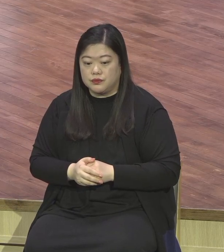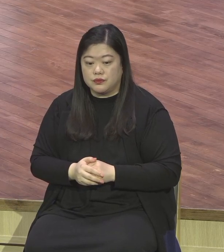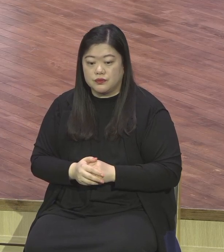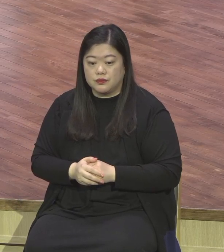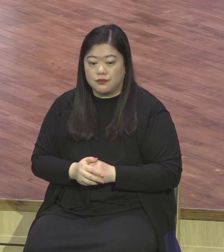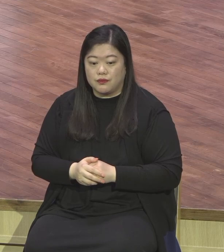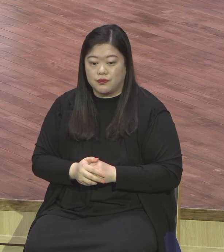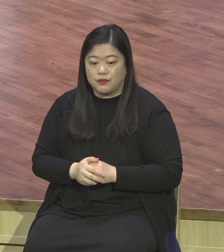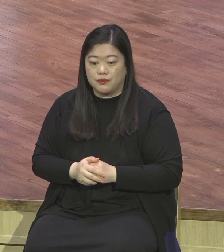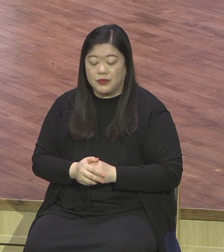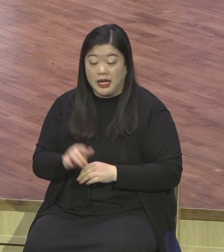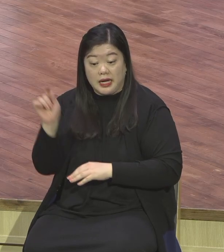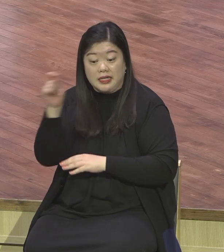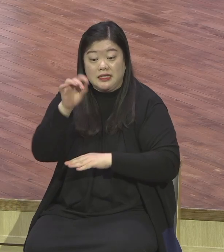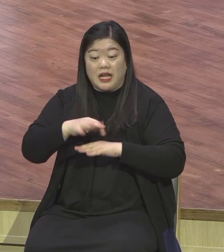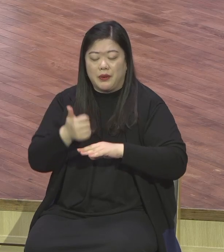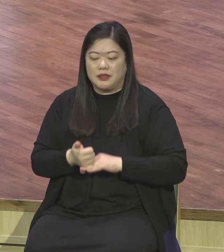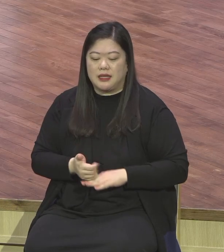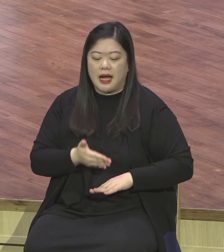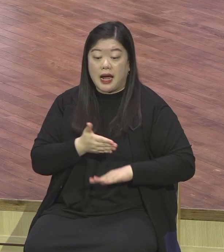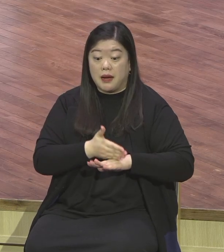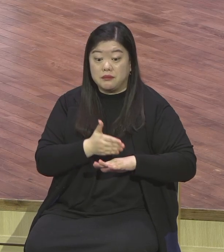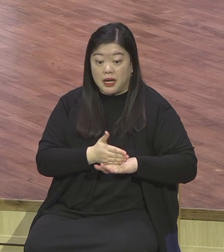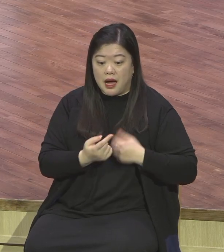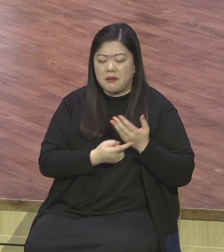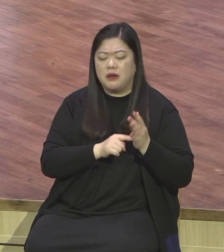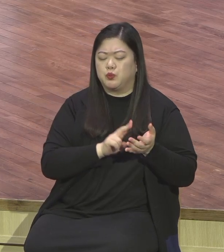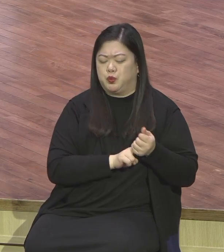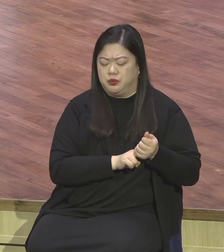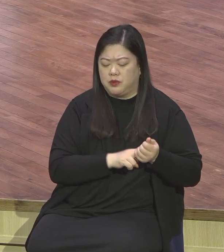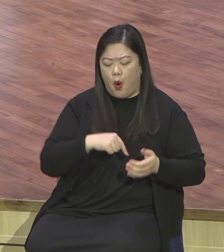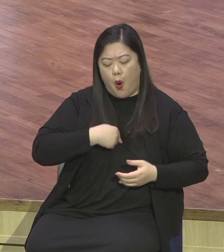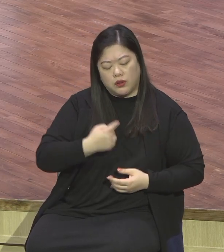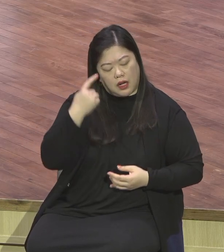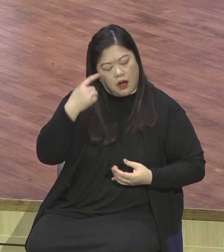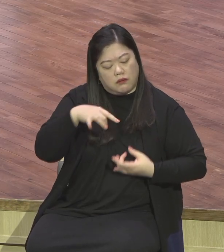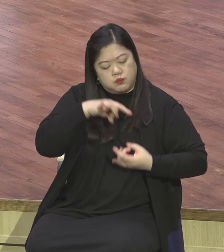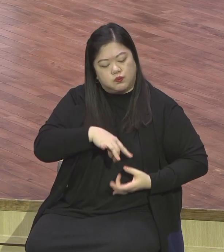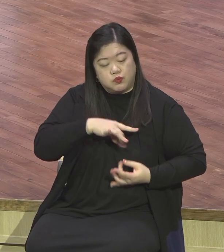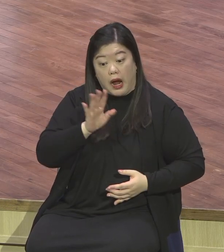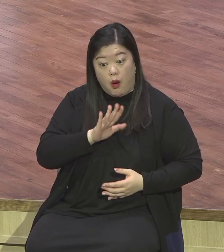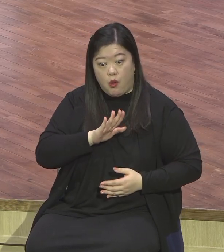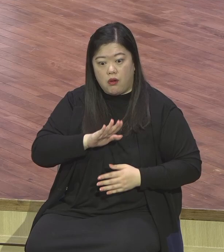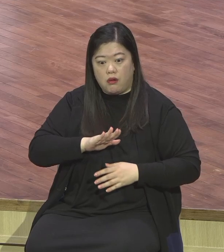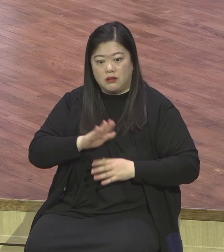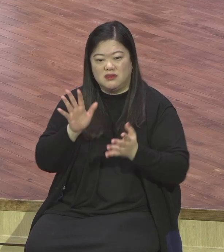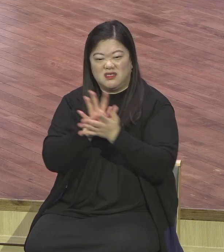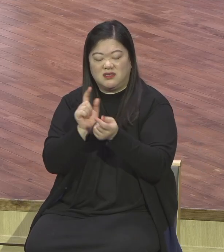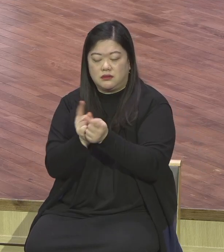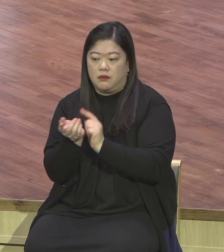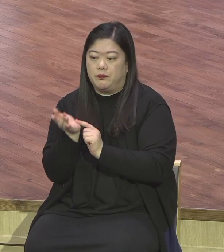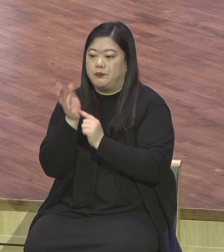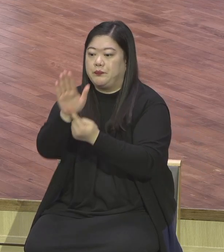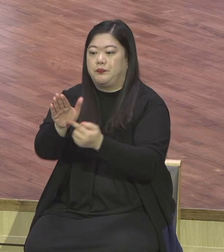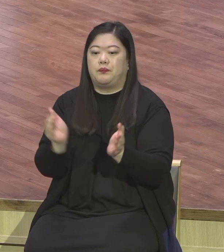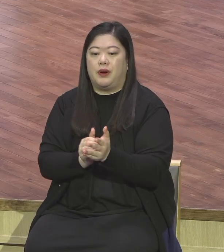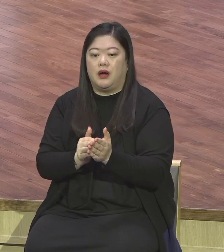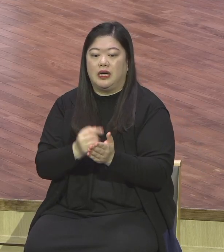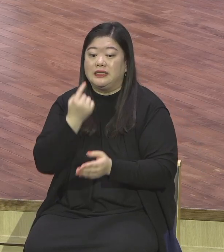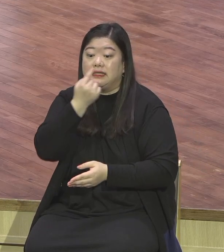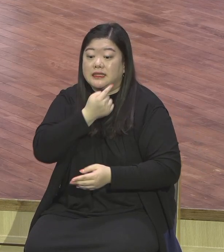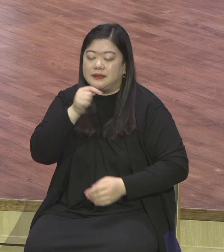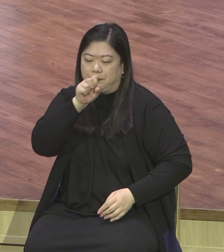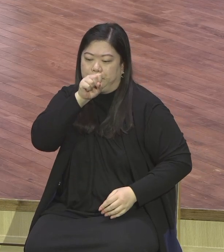이런 감사의 마음을 가진 것이 아니라 실제로 입술을 통해서 고백했다는 겁니다 입술을 통해서